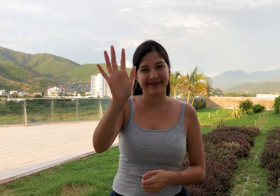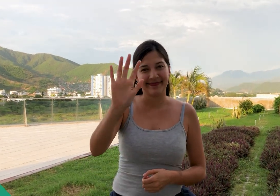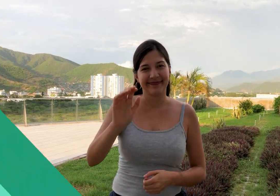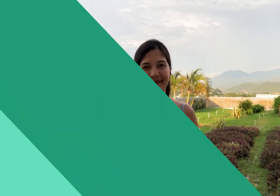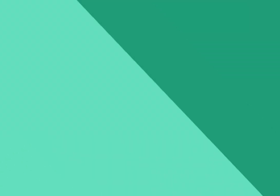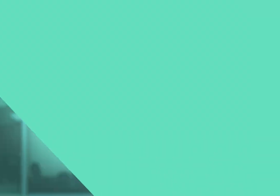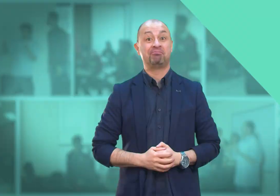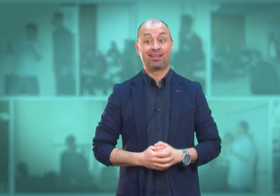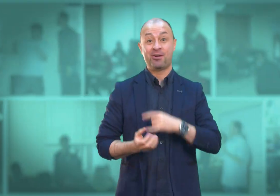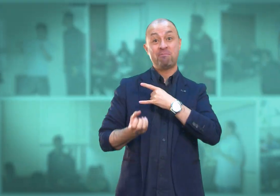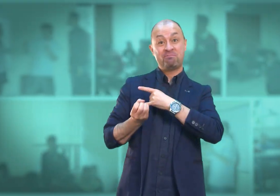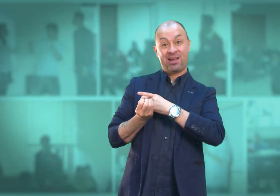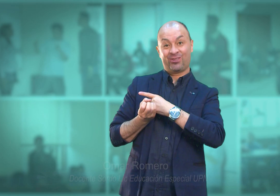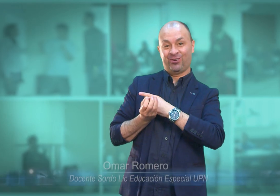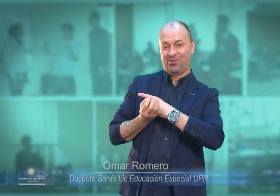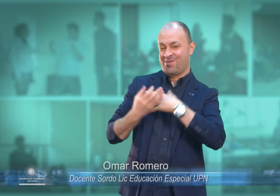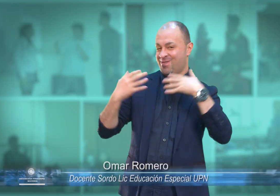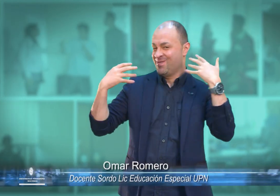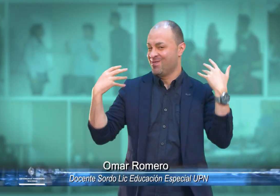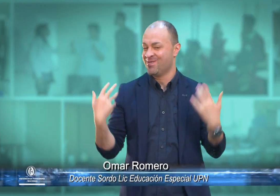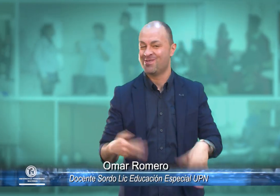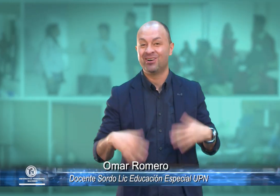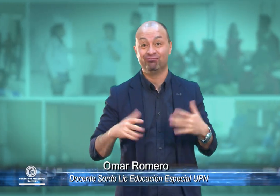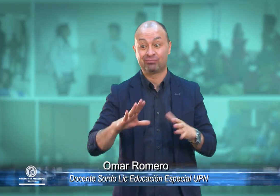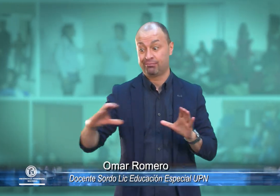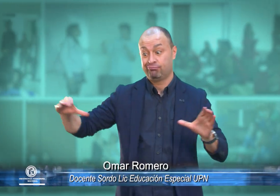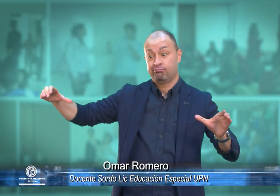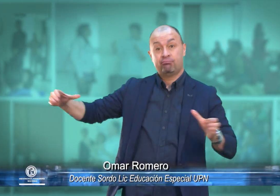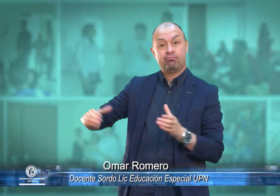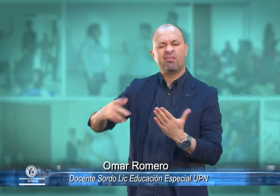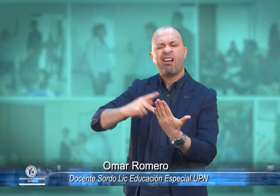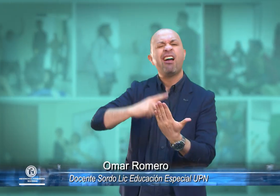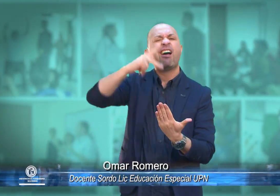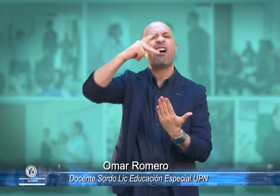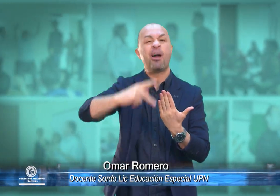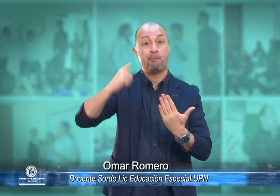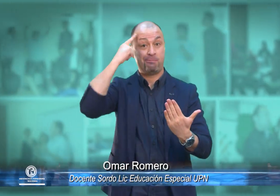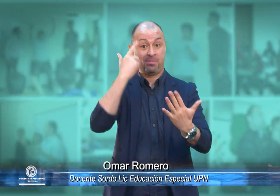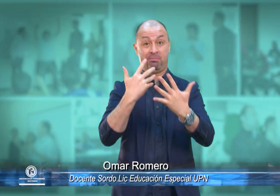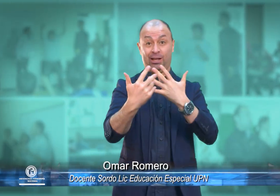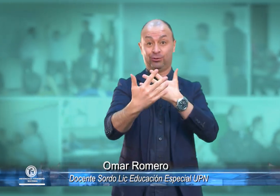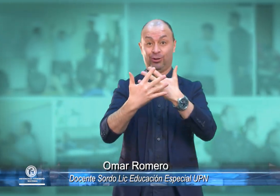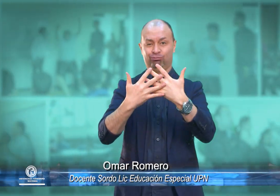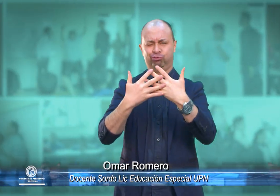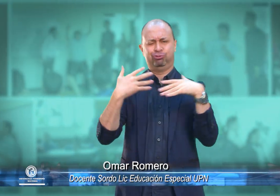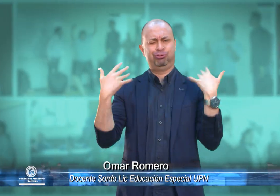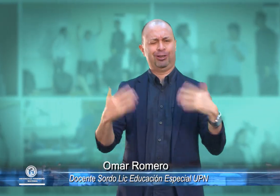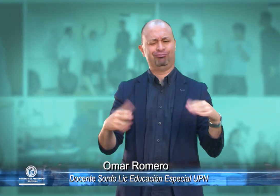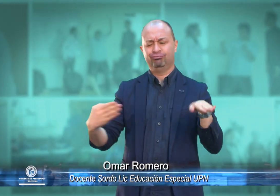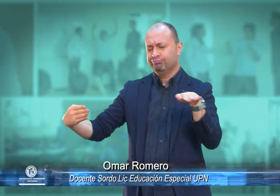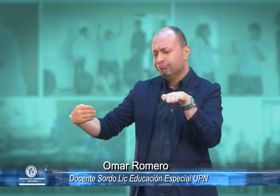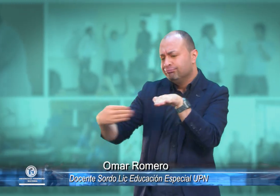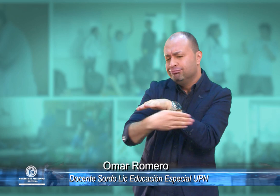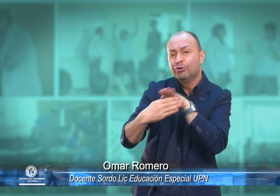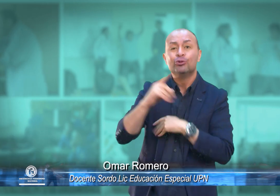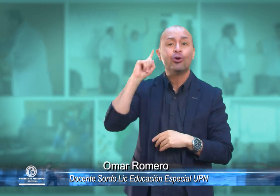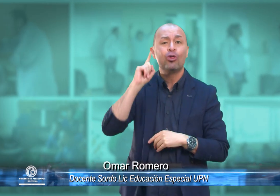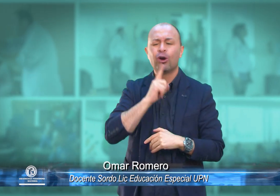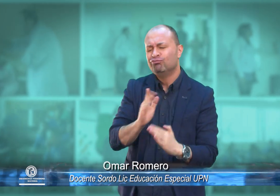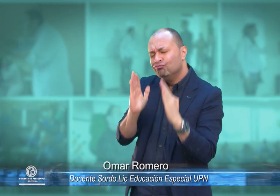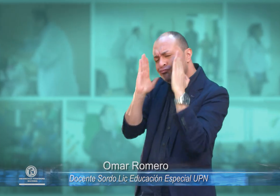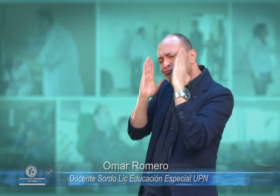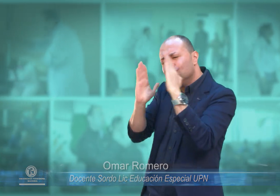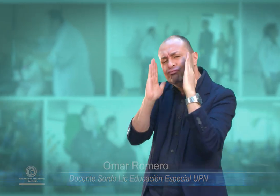Chao. La Universidad Pedagógica cuenta con el proyecto Manos y Pensamiento, que atiende el proceso de